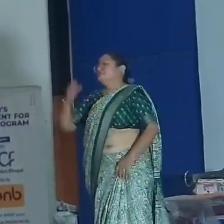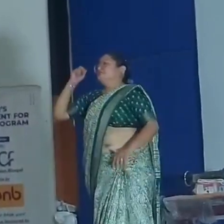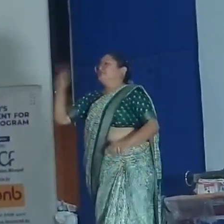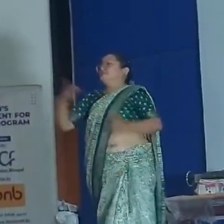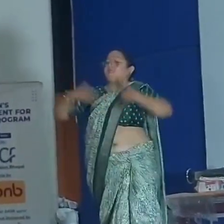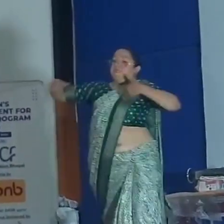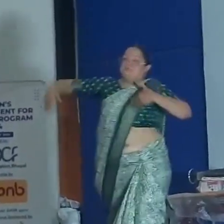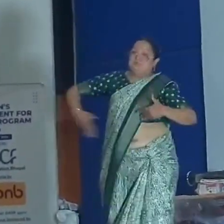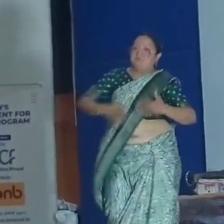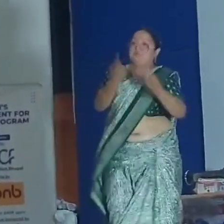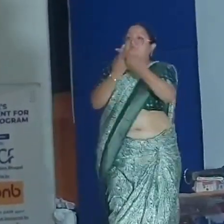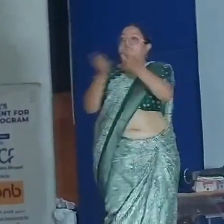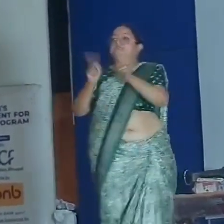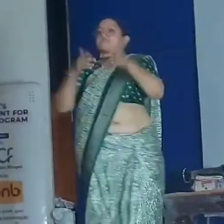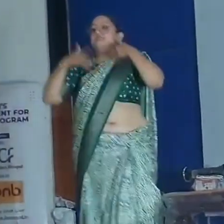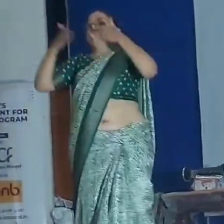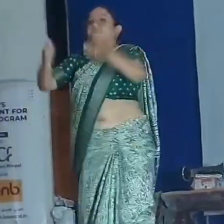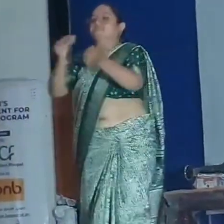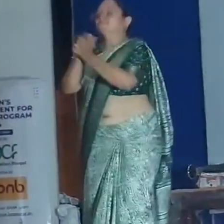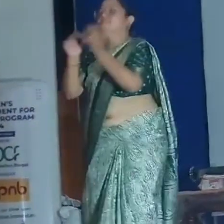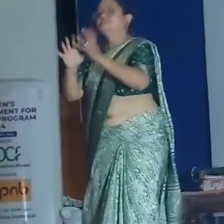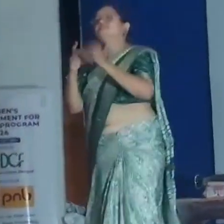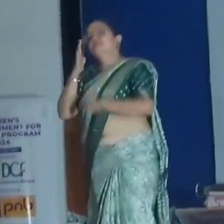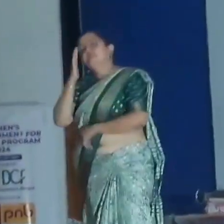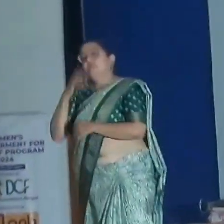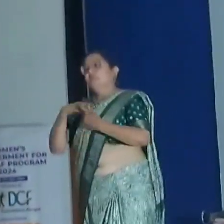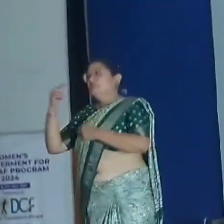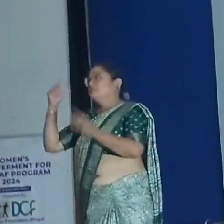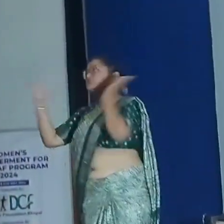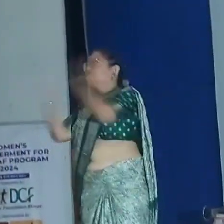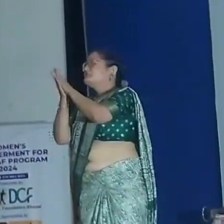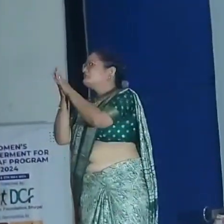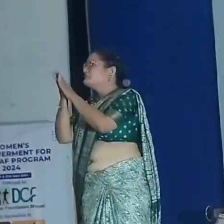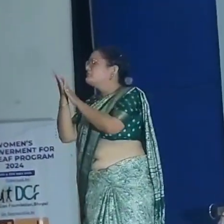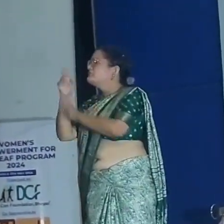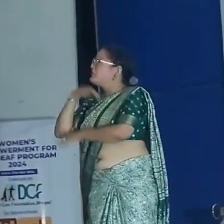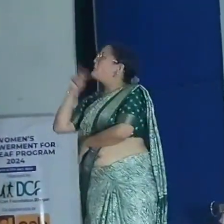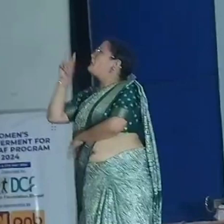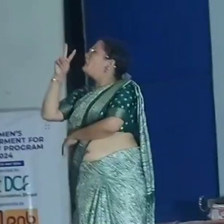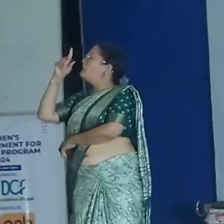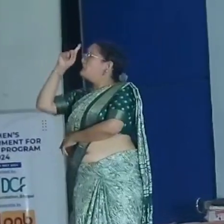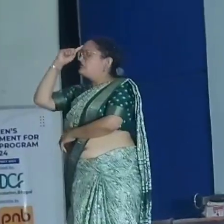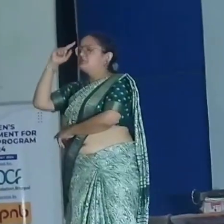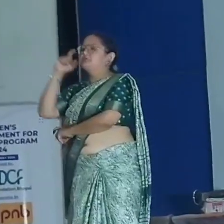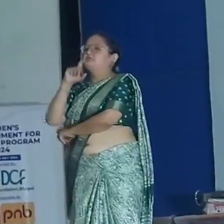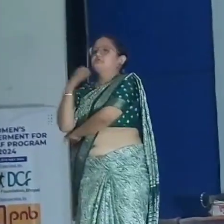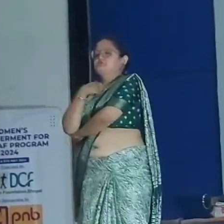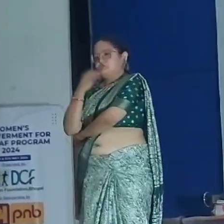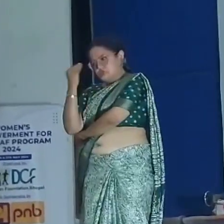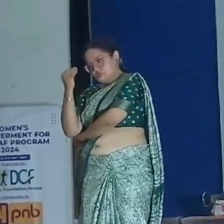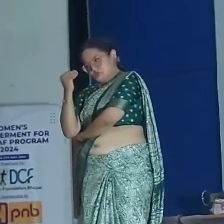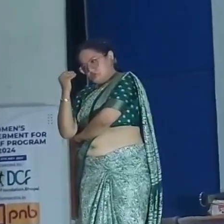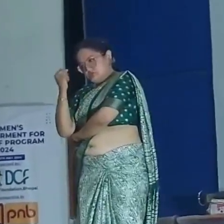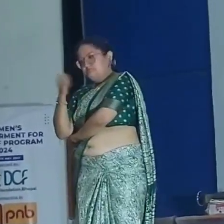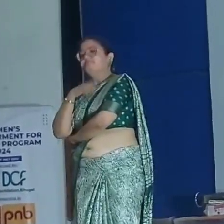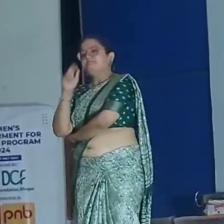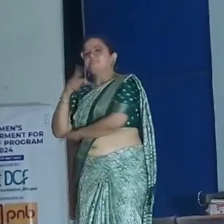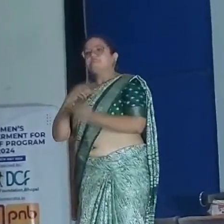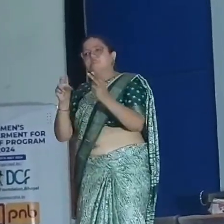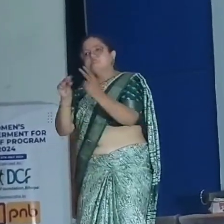आइए यहाँ पे बात करिए। तो उन्होंने फिर हमें रूम में बुलाया, फिर हमने वहाँ पे पर्सन कर सकते थे कि वहाँ पे बात की, लेकिन वहाँ पे क्या वहाँ पे कैमरा नहीं था, तो मैं सोची थी कैसे